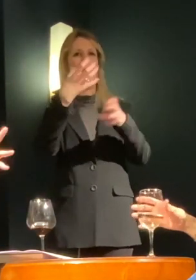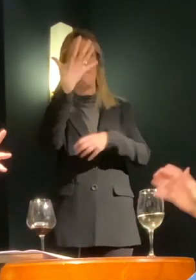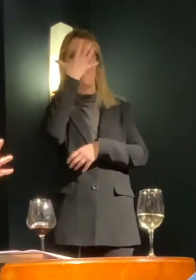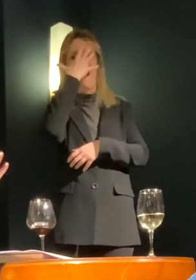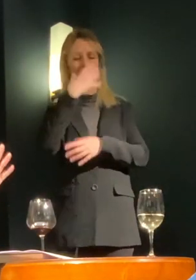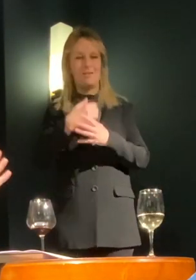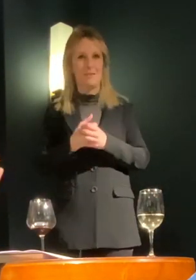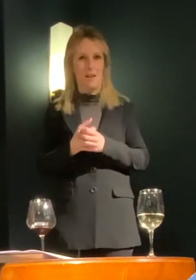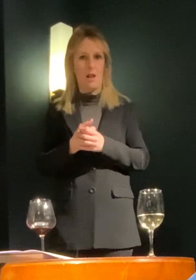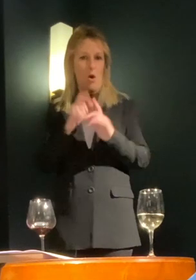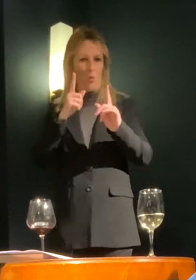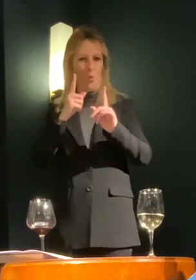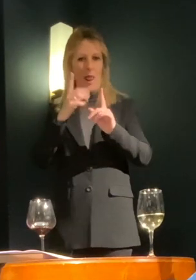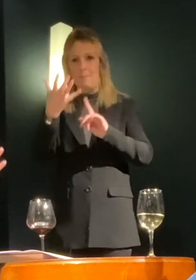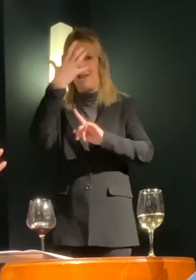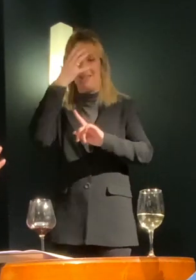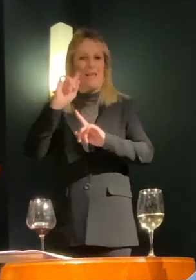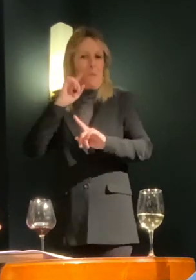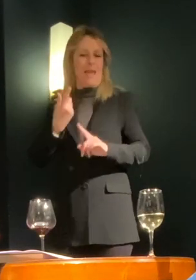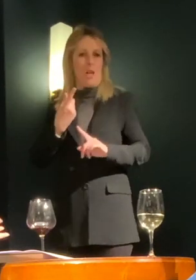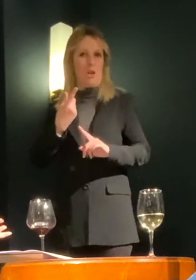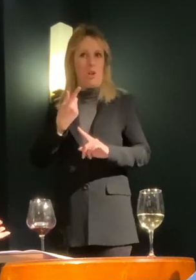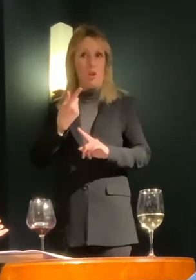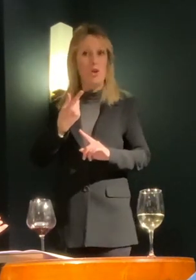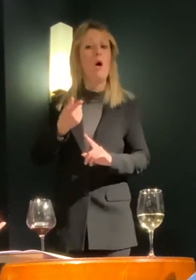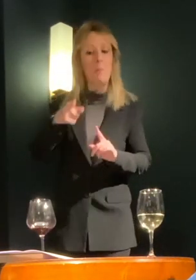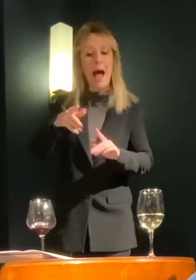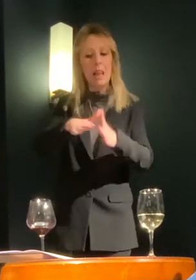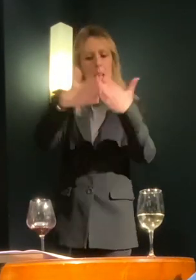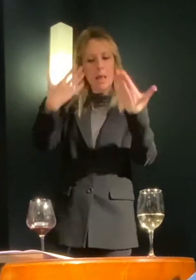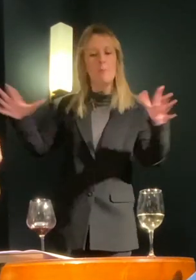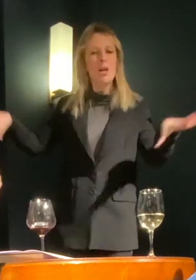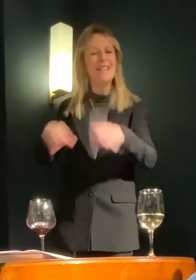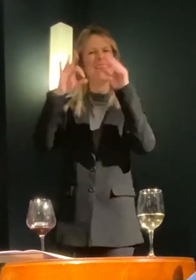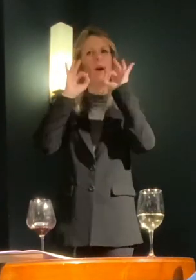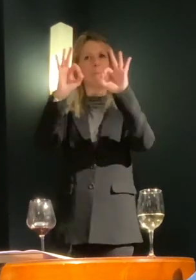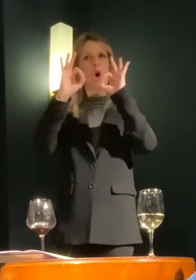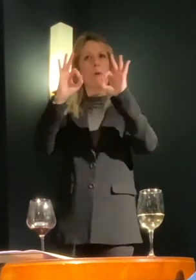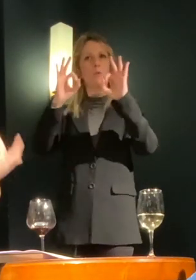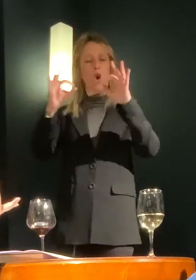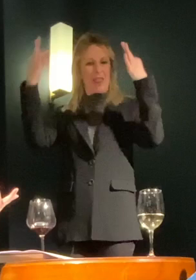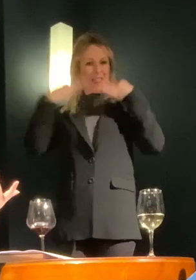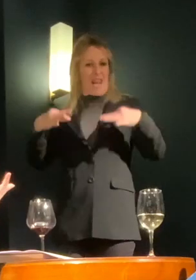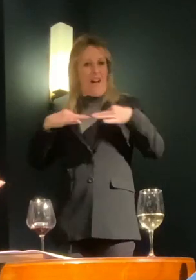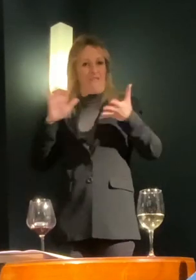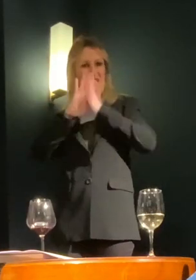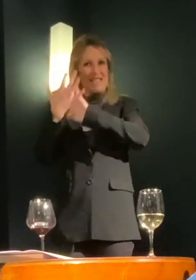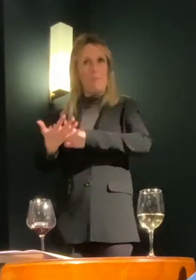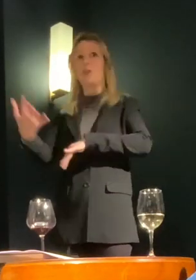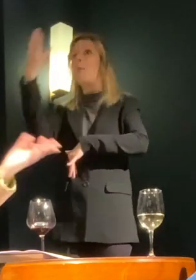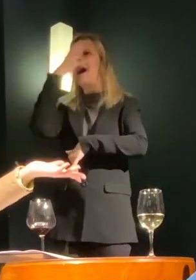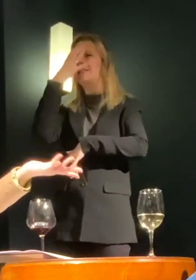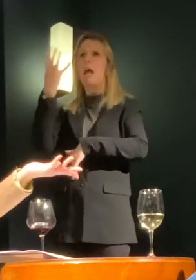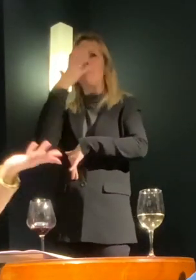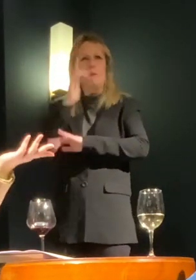quale indossare. E in effetti questo libro inizia con un travestimento, con una maschera che in realtà poi non è poi così tanto maschera. E